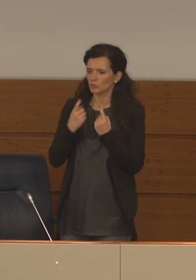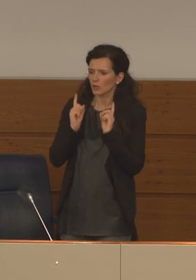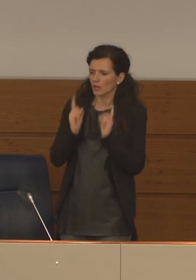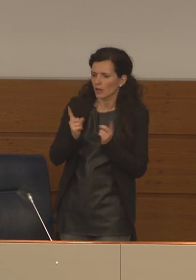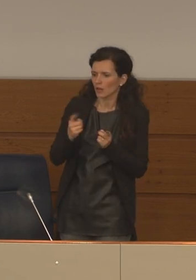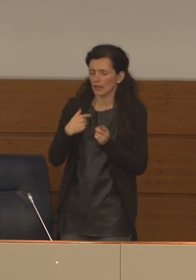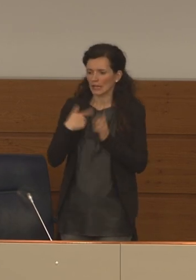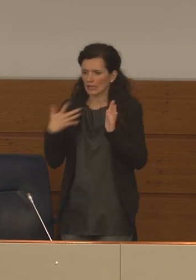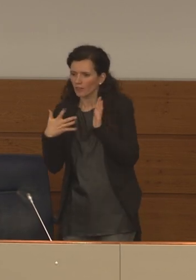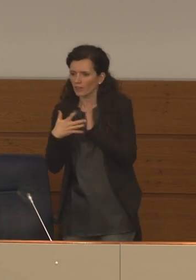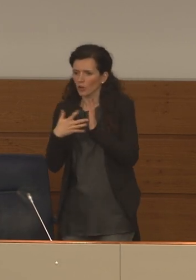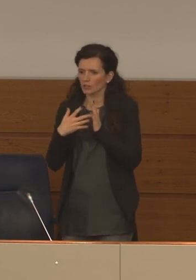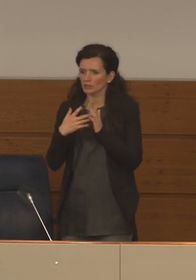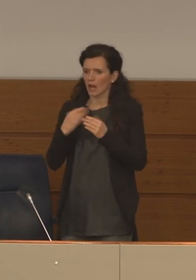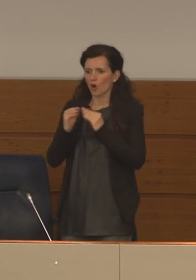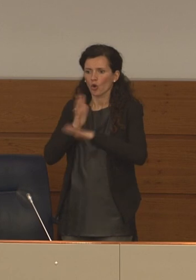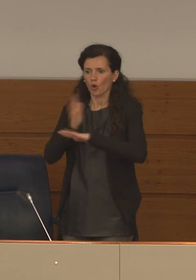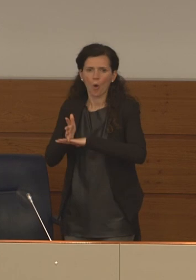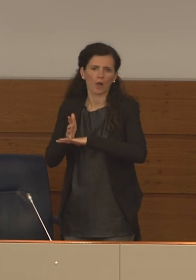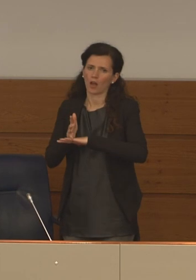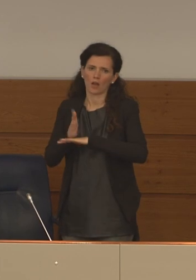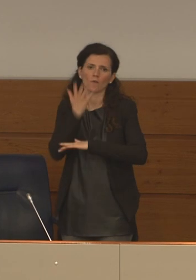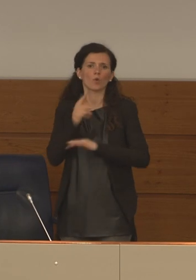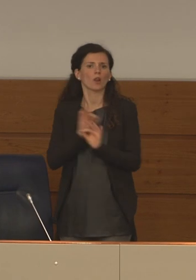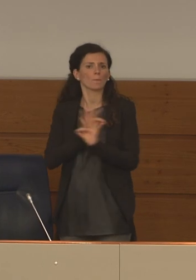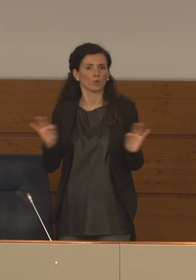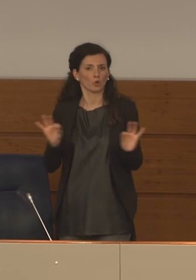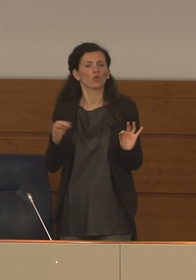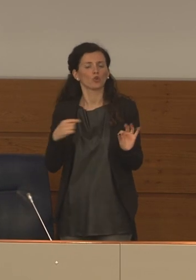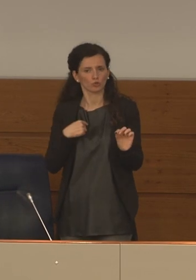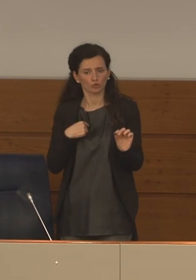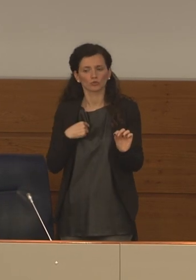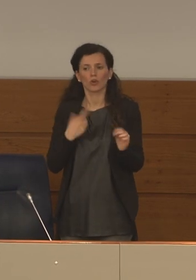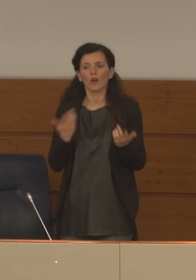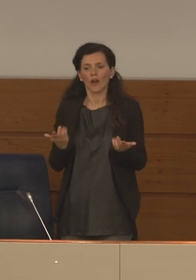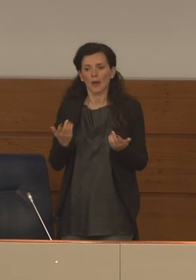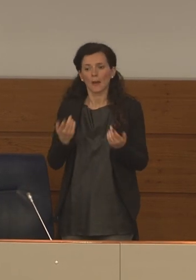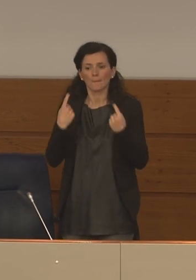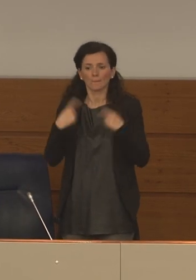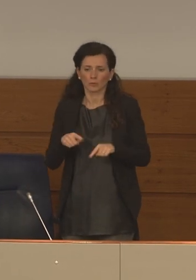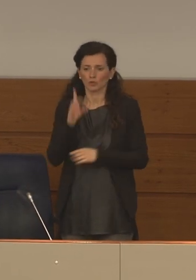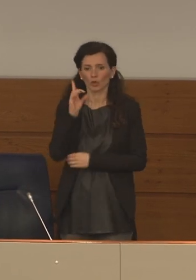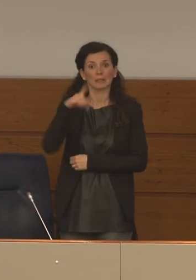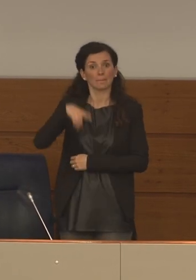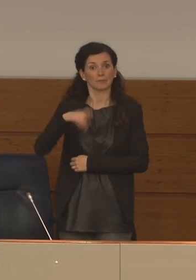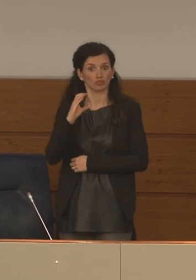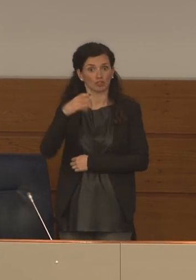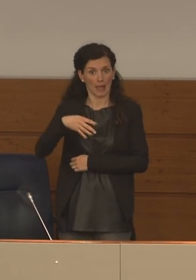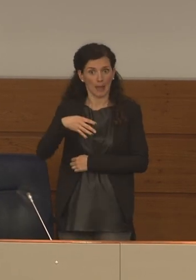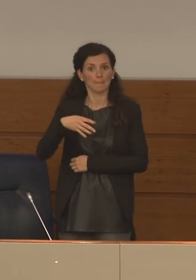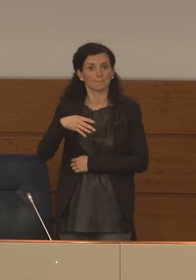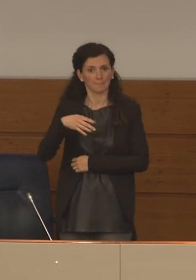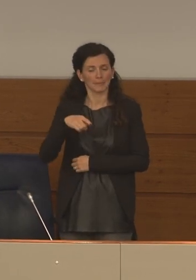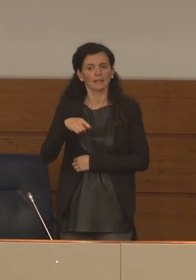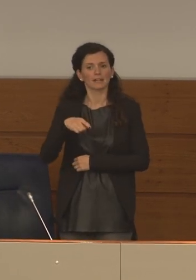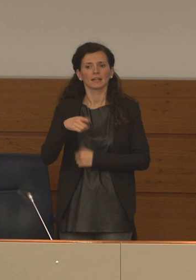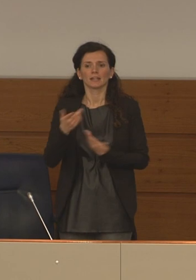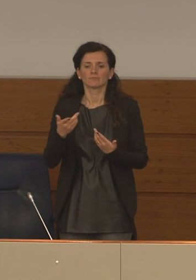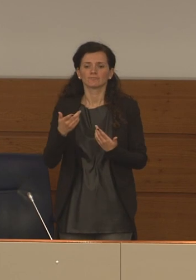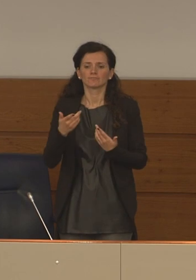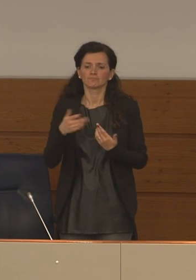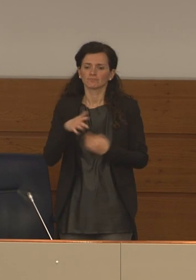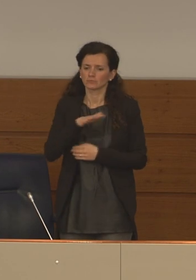una situazione di difficoltà dopo quindi quello il fatto che anche sia stato con il dpcm esteso diciamo se vogliamo questa zona